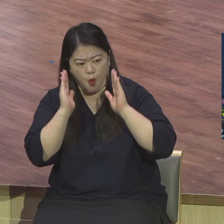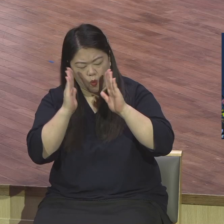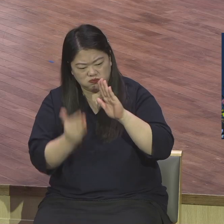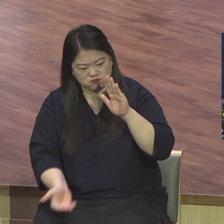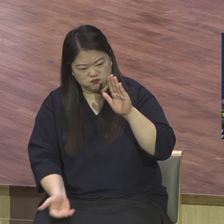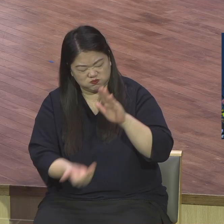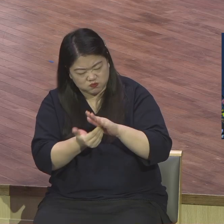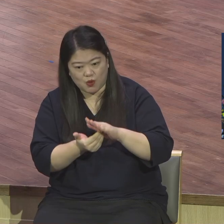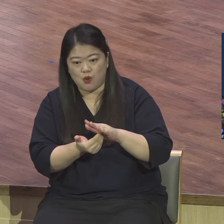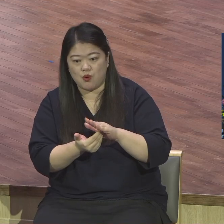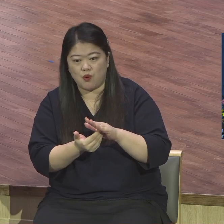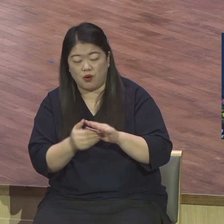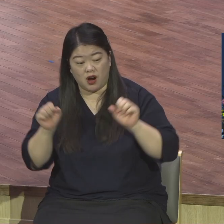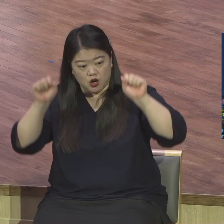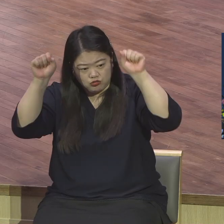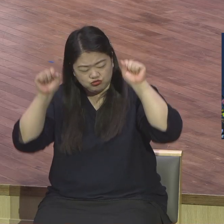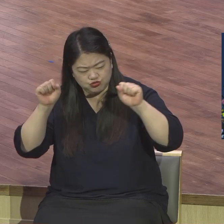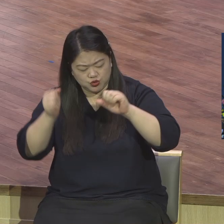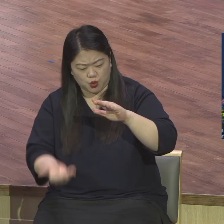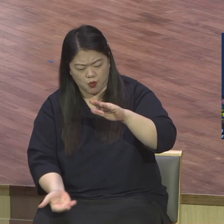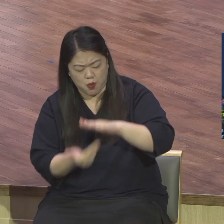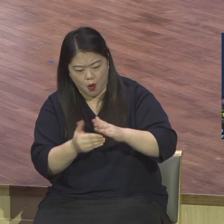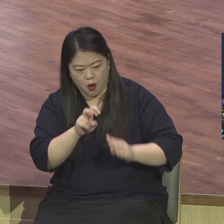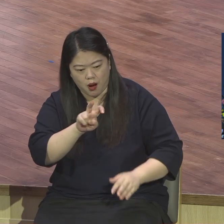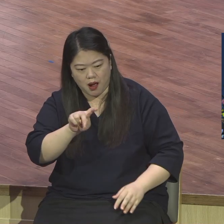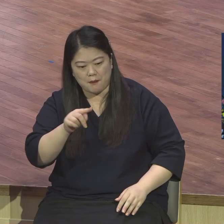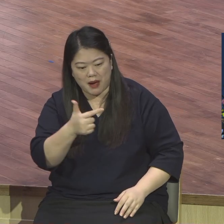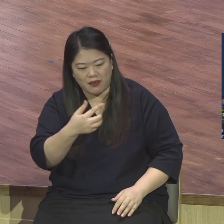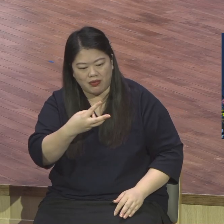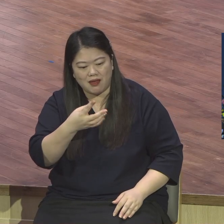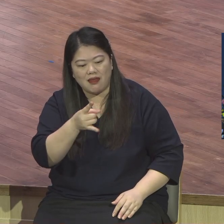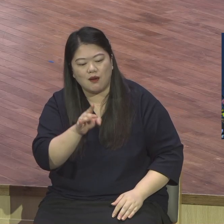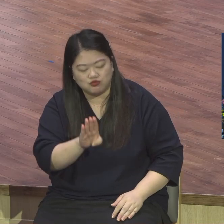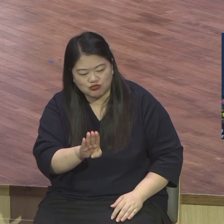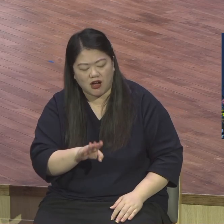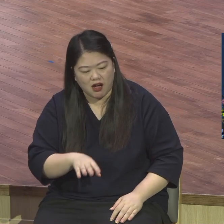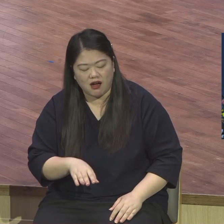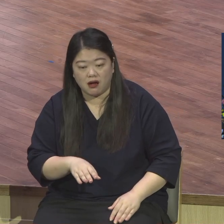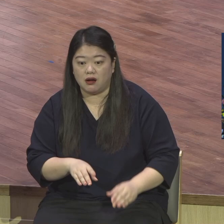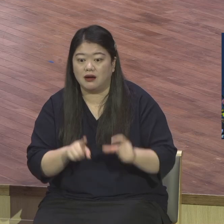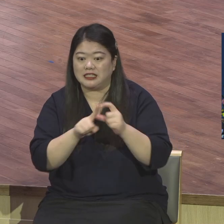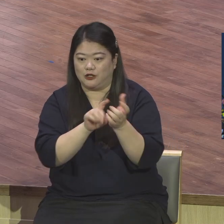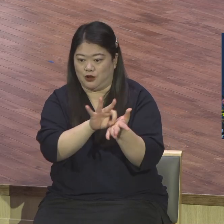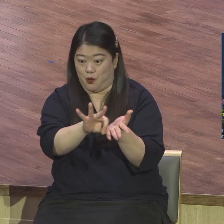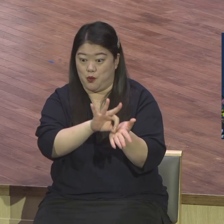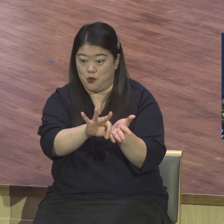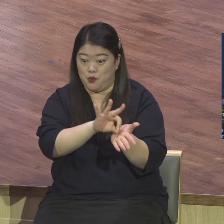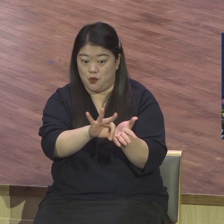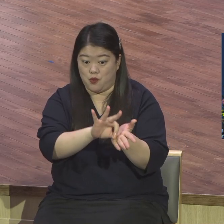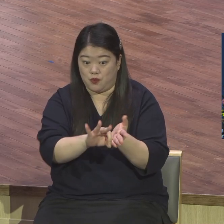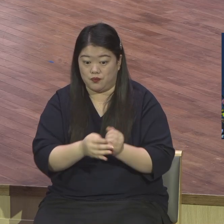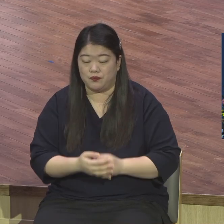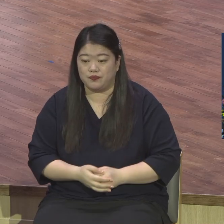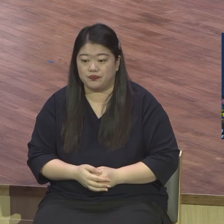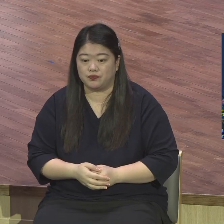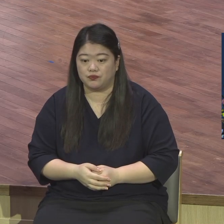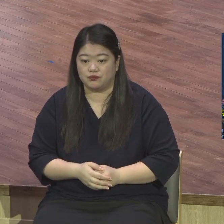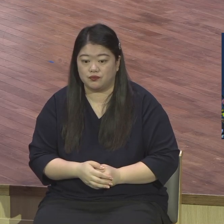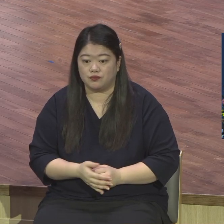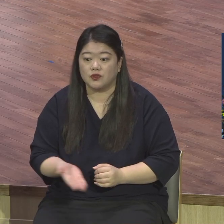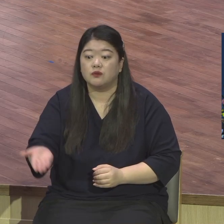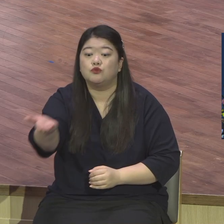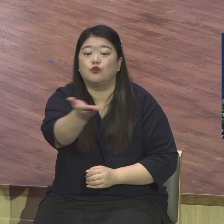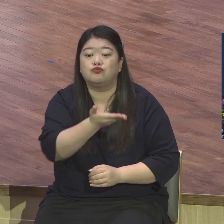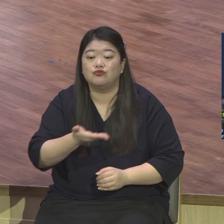만렙이다. 운동 잘한다 운동 만렙이다. 그렇게 용어들을 그렇게 쓰죠. 믿음 좋다. 우리는 어떻게 해야